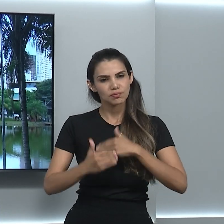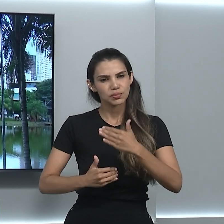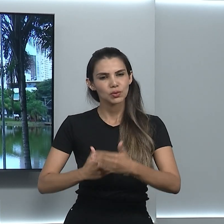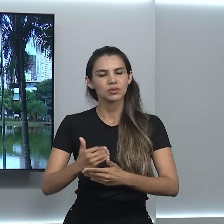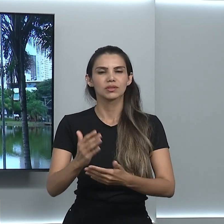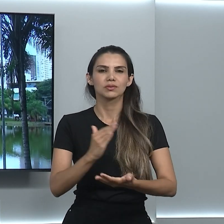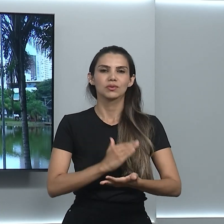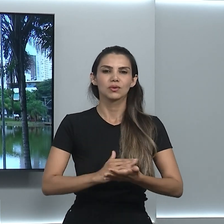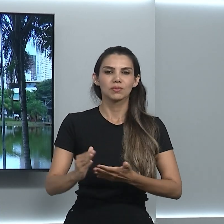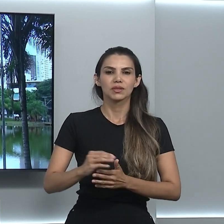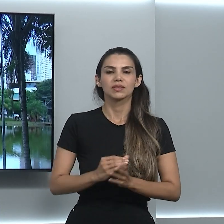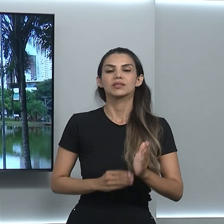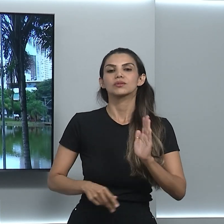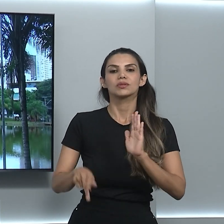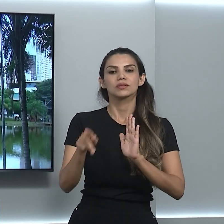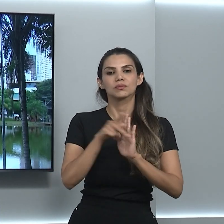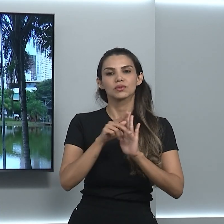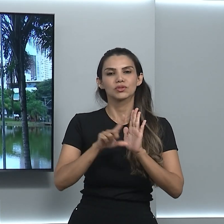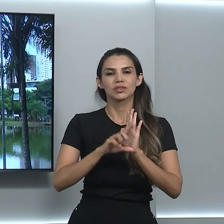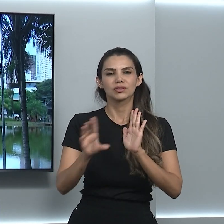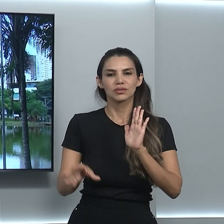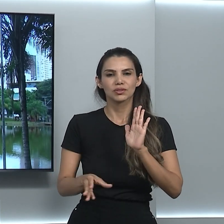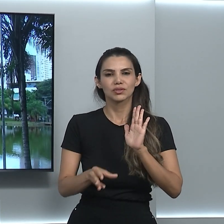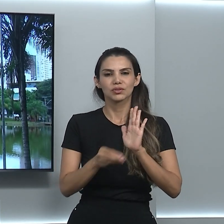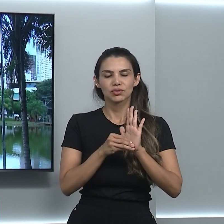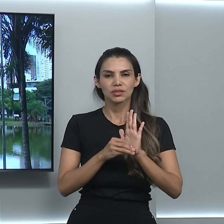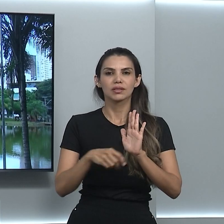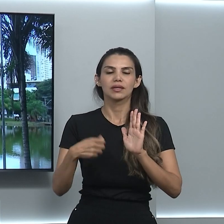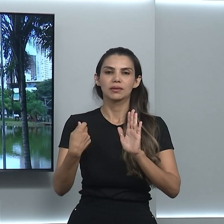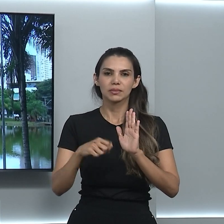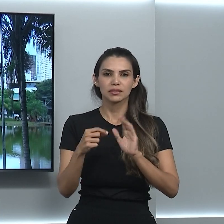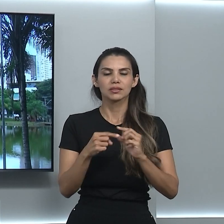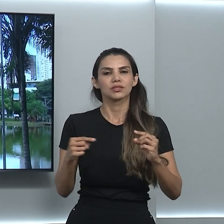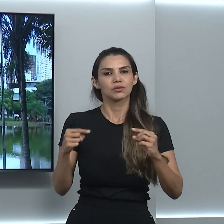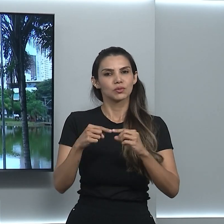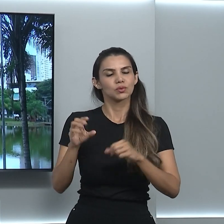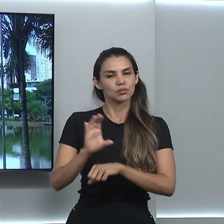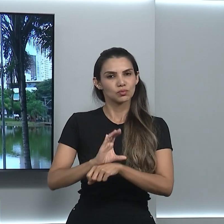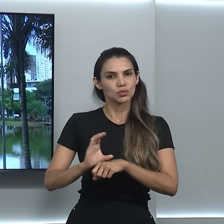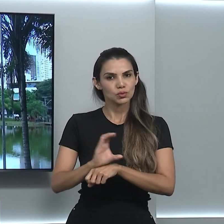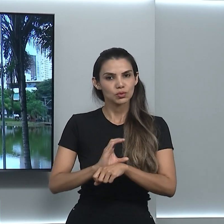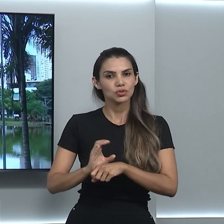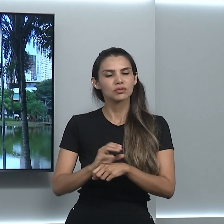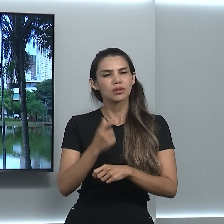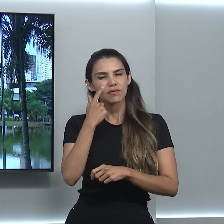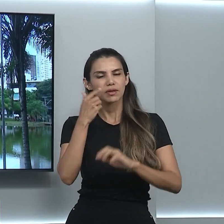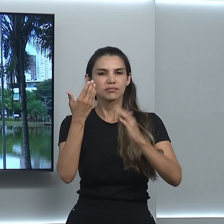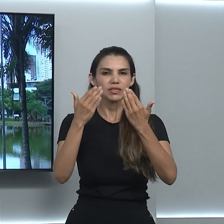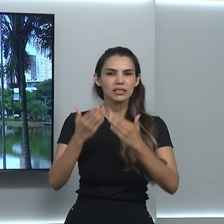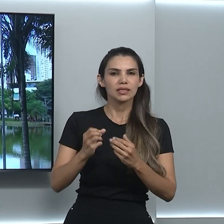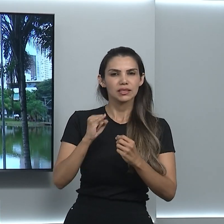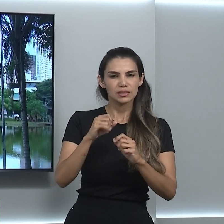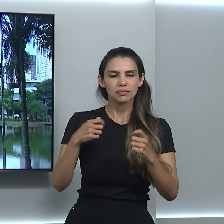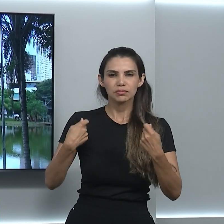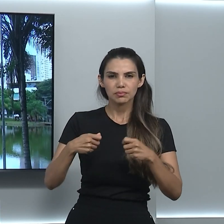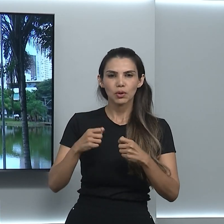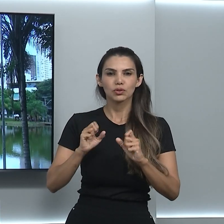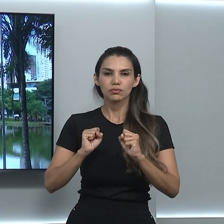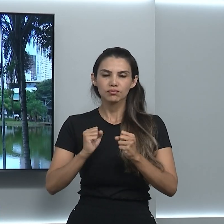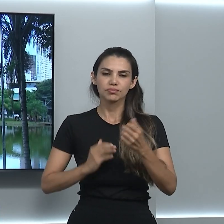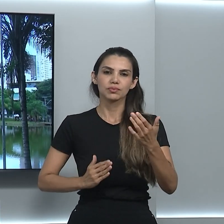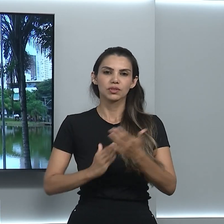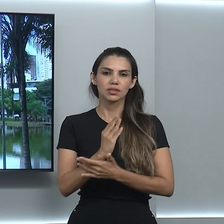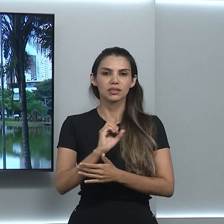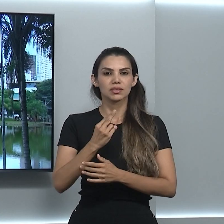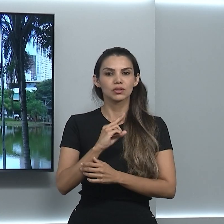processo. A PEC ainda deve ser debatida na Comissão de Constituição, Justiça e Verdade, que irá analisar se ela pode ser admitida e avaliará